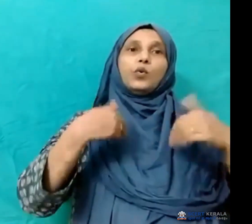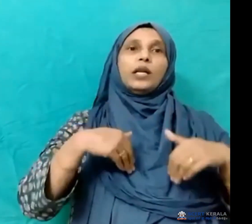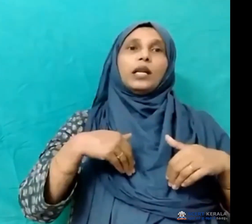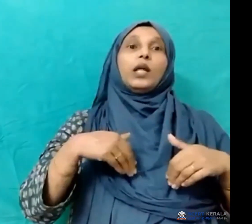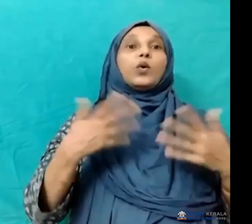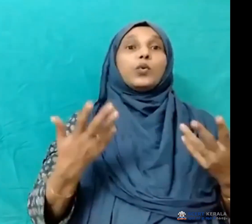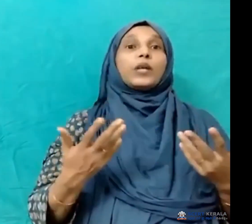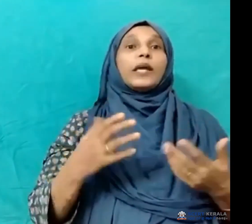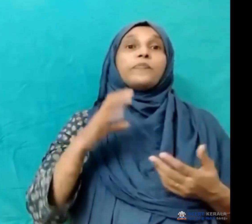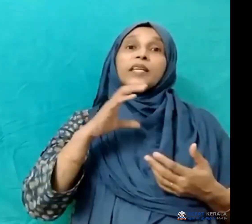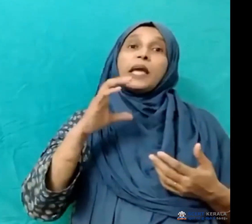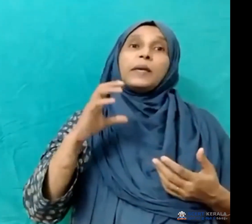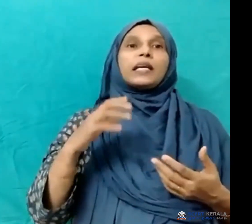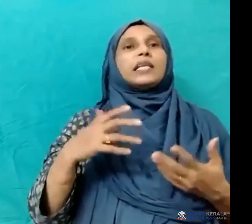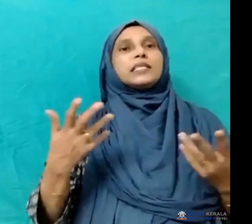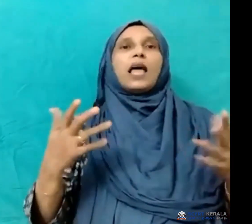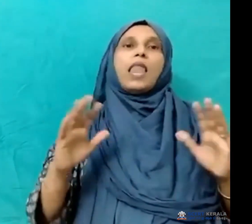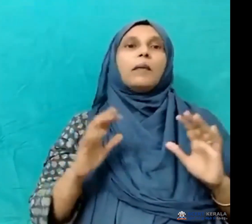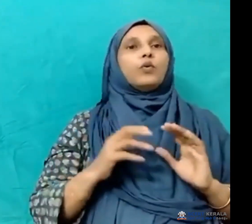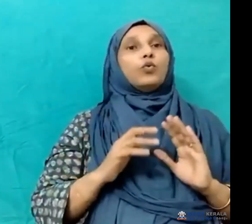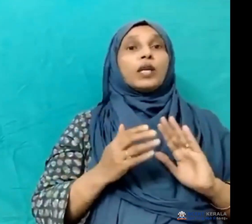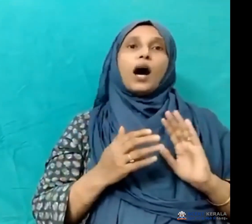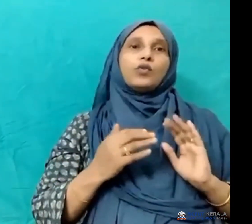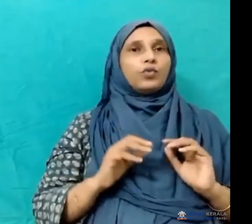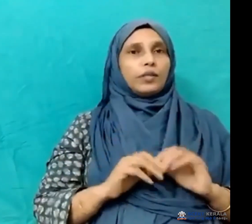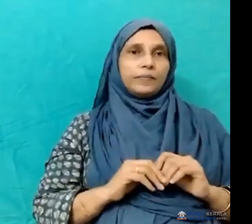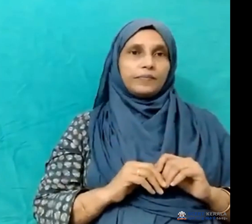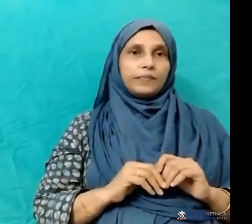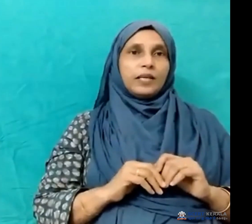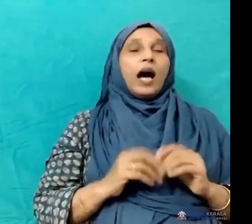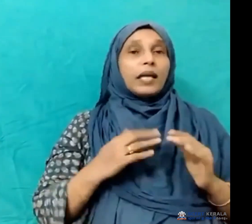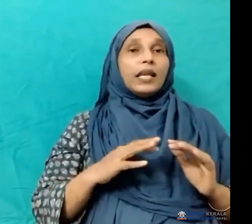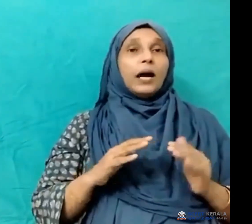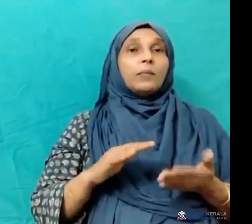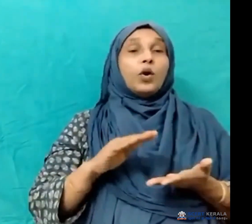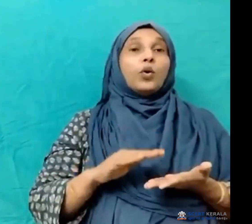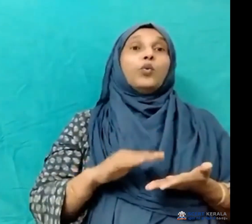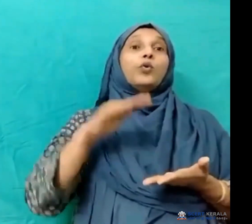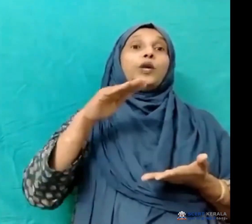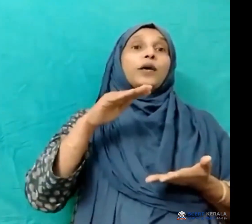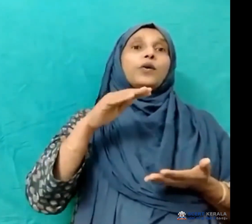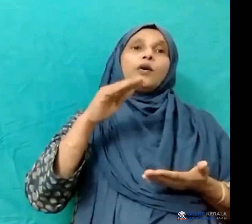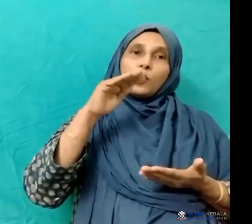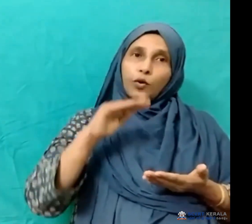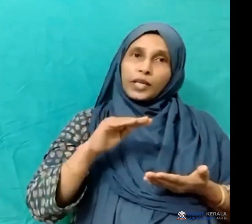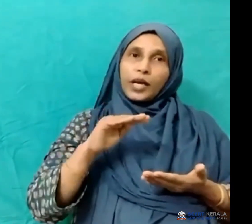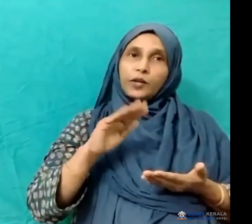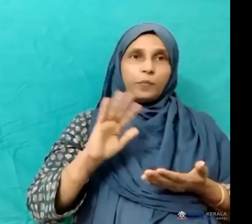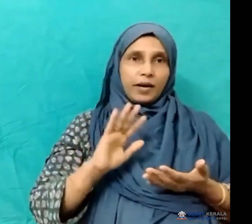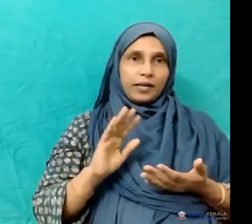ഉള്ളിൽ കുറേ കെമിക്കൽസ് എല്ലാം ഉണ്ടാവുന്നുണ്ട്. അതെല്ലാം കൂടാനോ കുറയാനോ പാടില്ല,